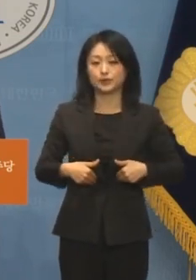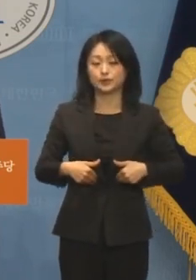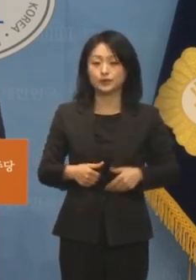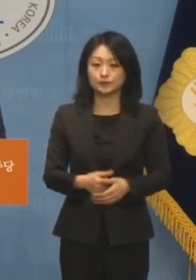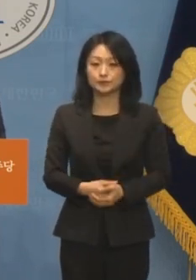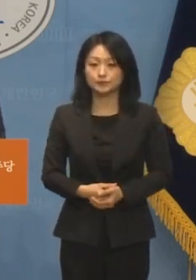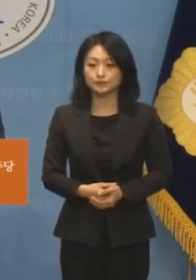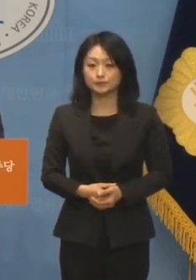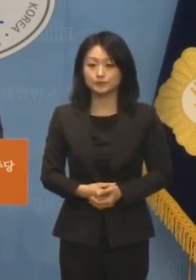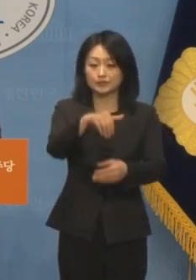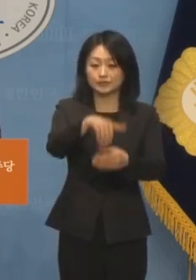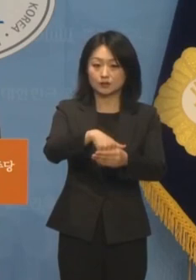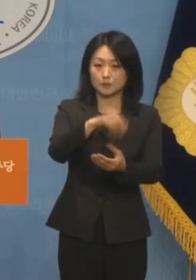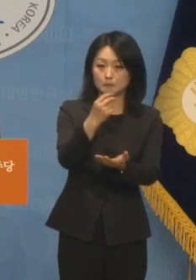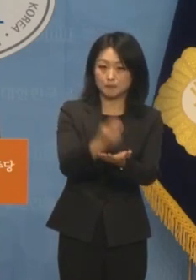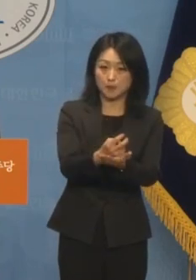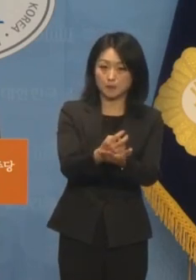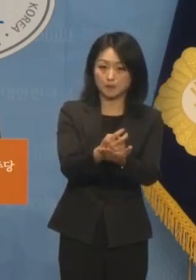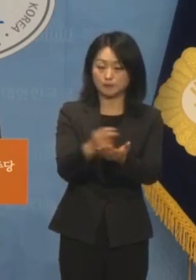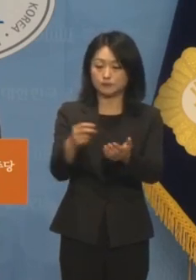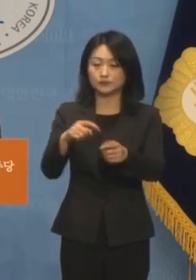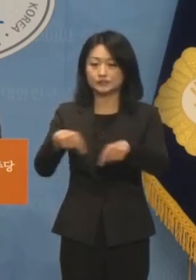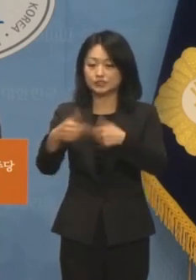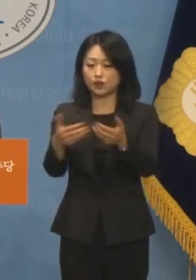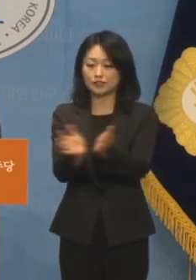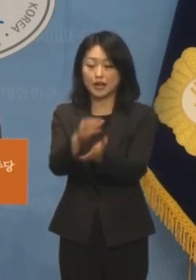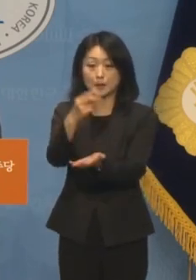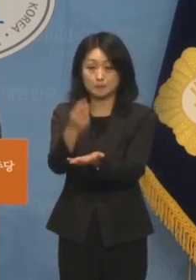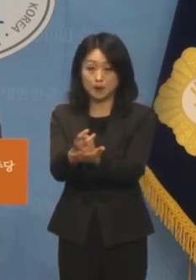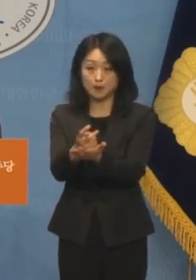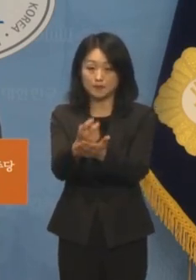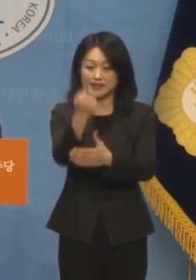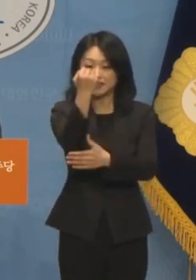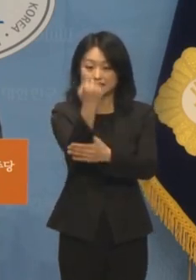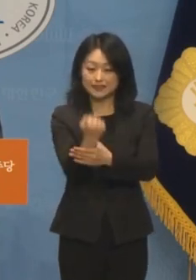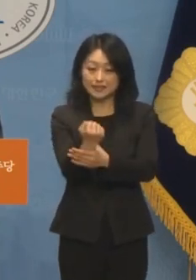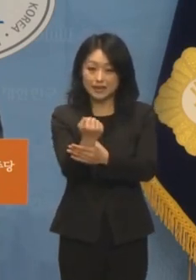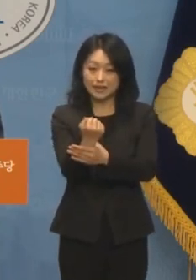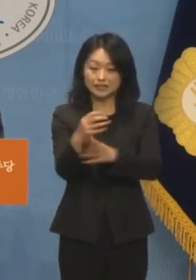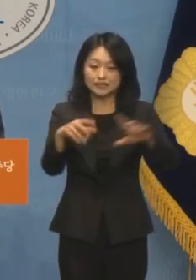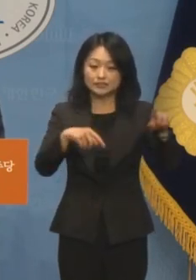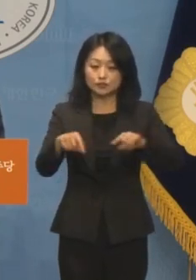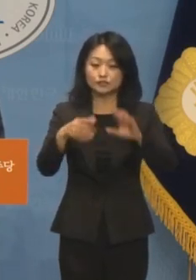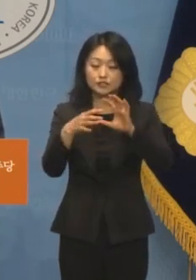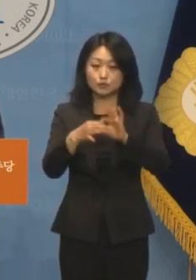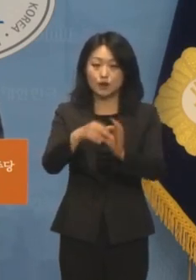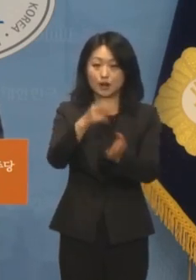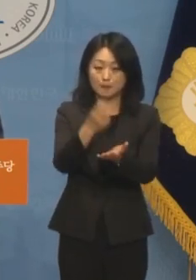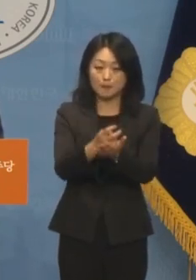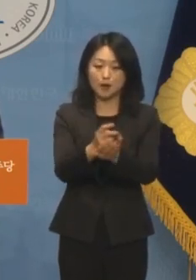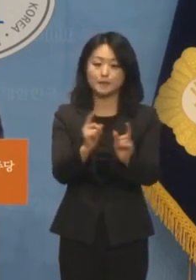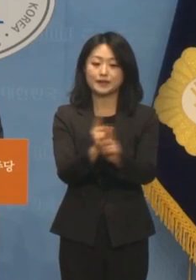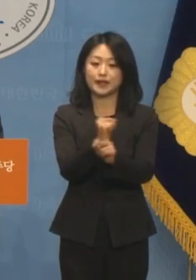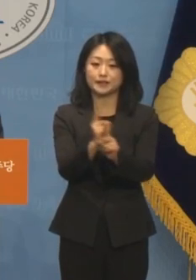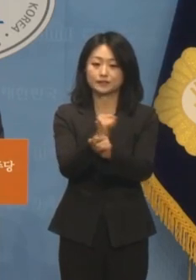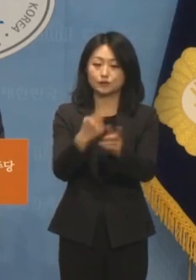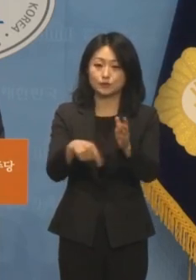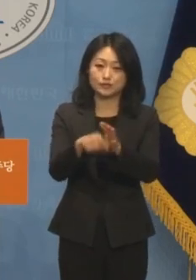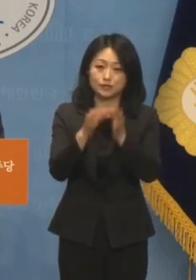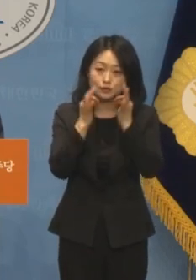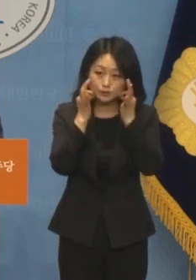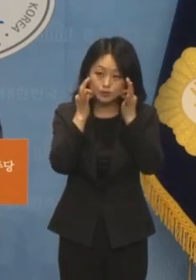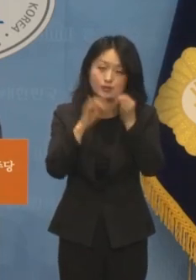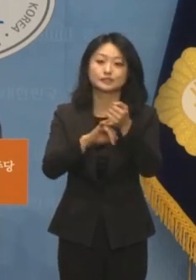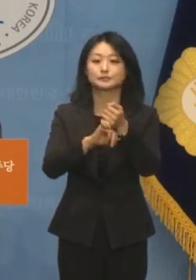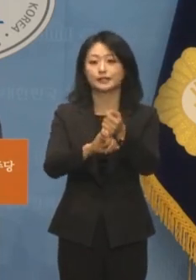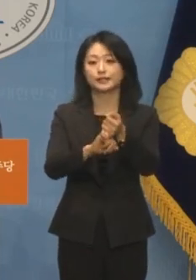이를 위해서 선거, 정당법 등 낡은 정치관료법을 개정, 보완하기 위해 노력하겠습니다.